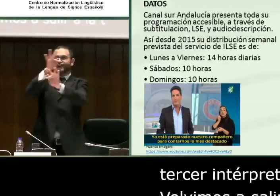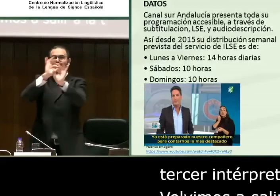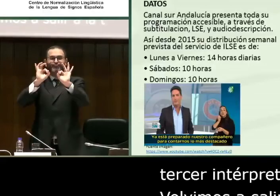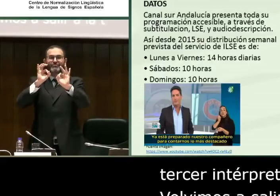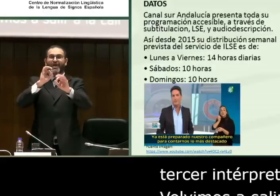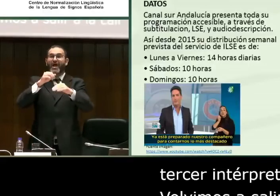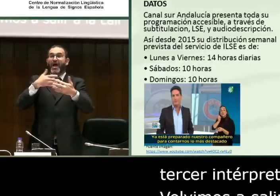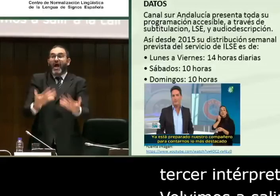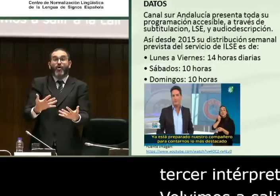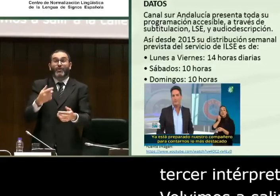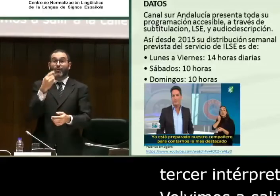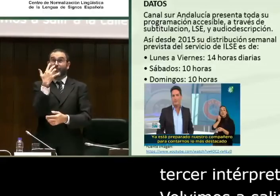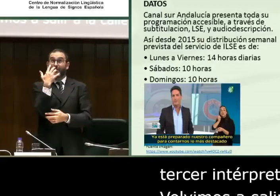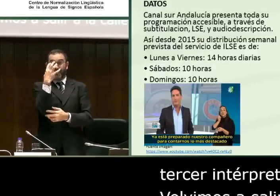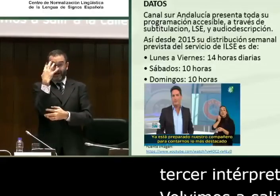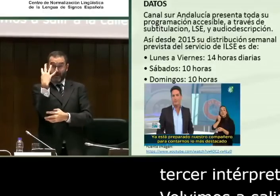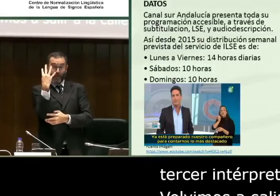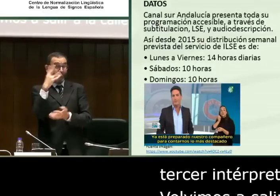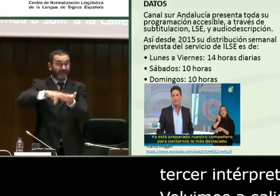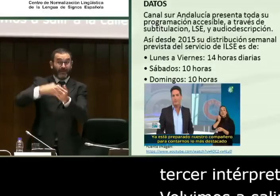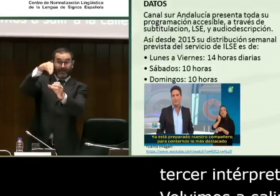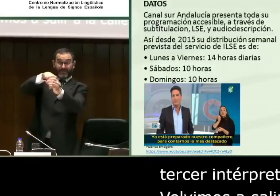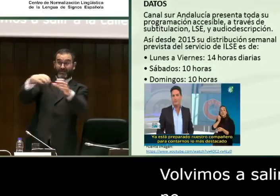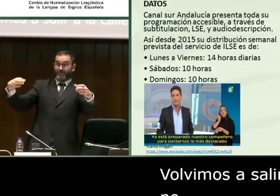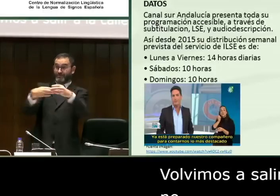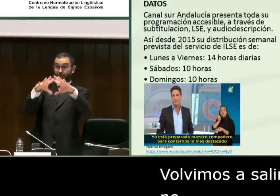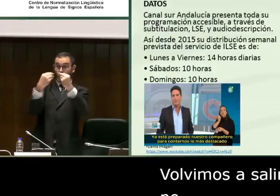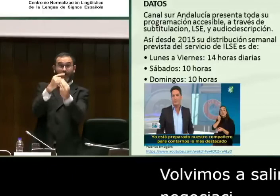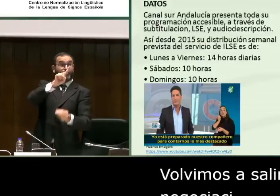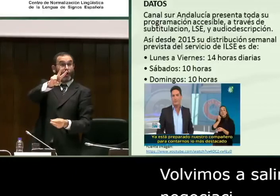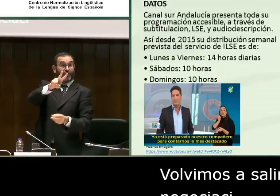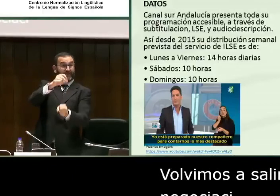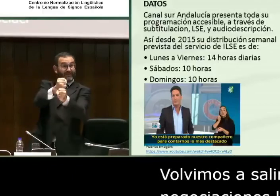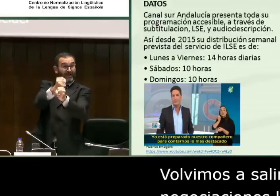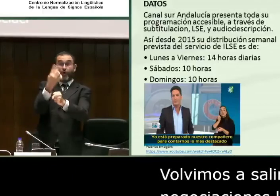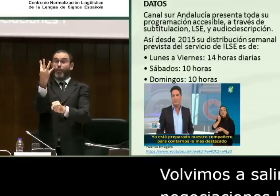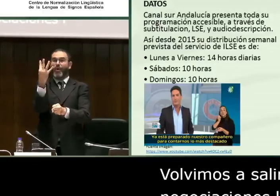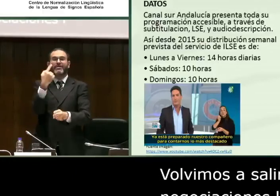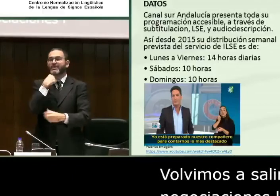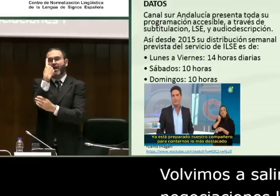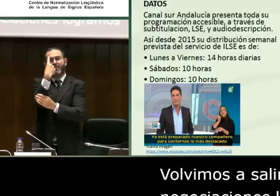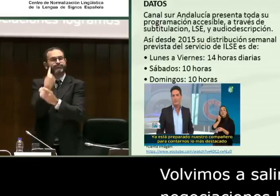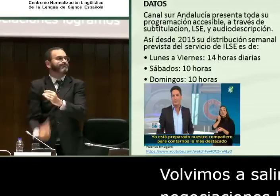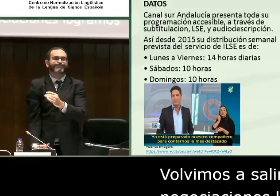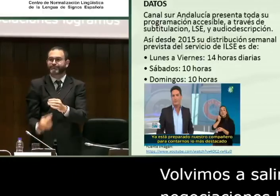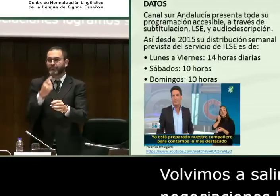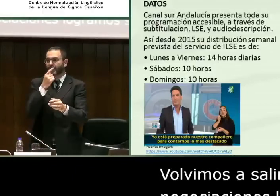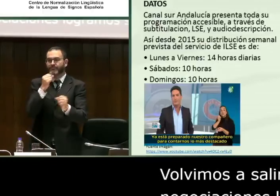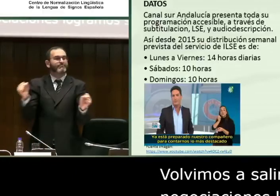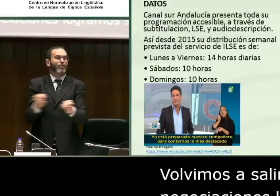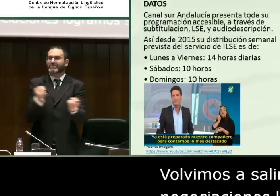cuenta la gran ilusión que teníamos al tener este canal accesible. En un principio había